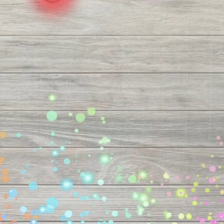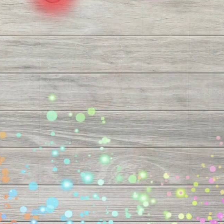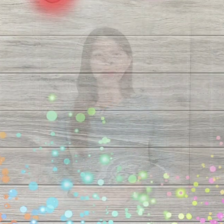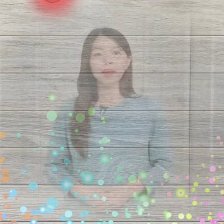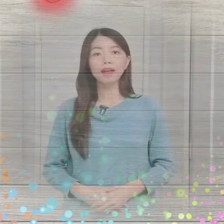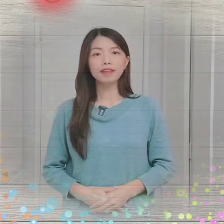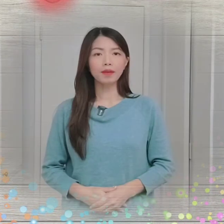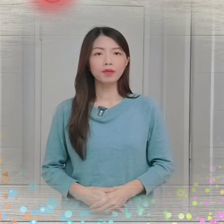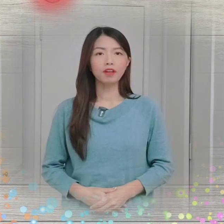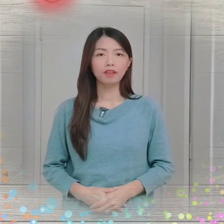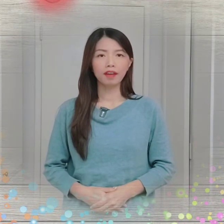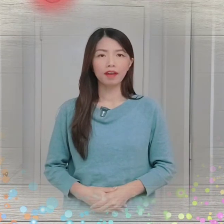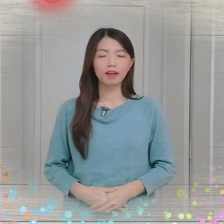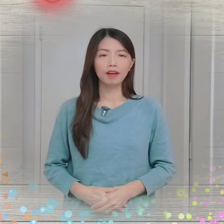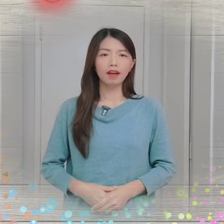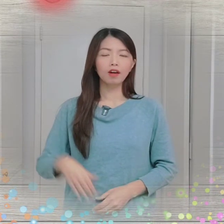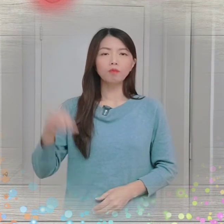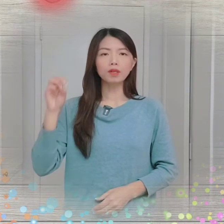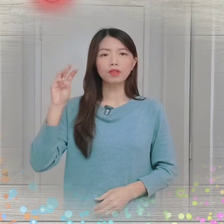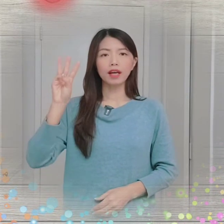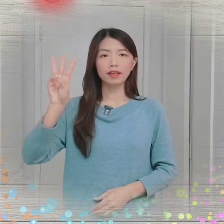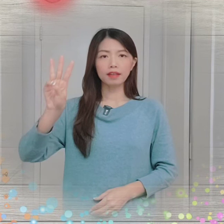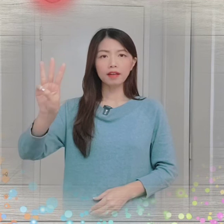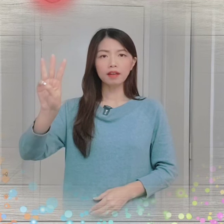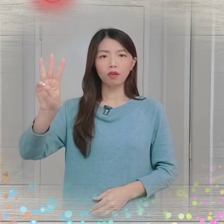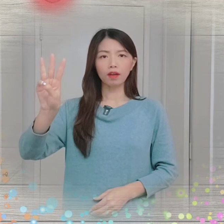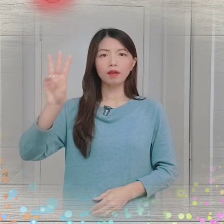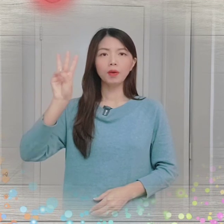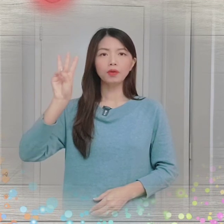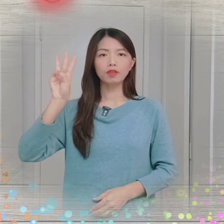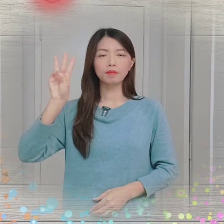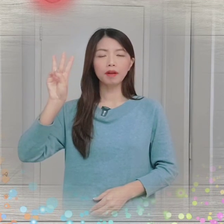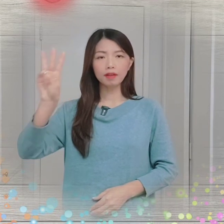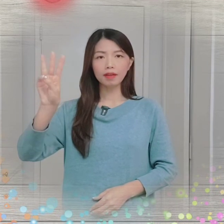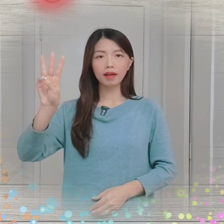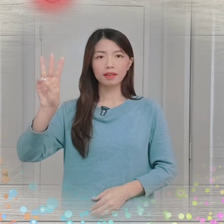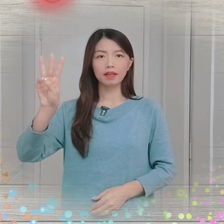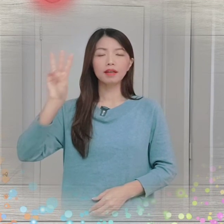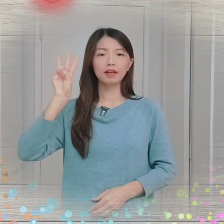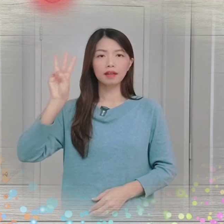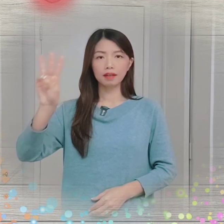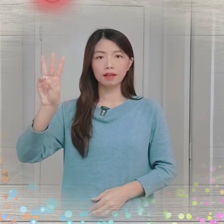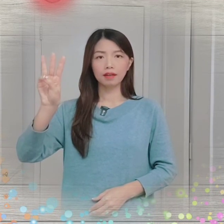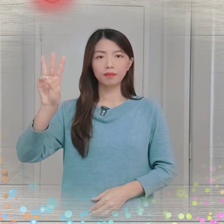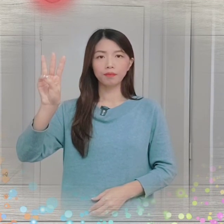세 가지 예물 되었네. 검지중지 약지를 이렇게 표현해주시면 세 가지